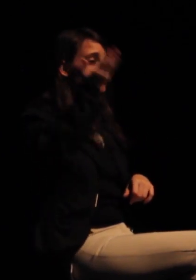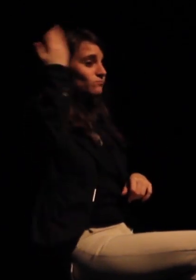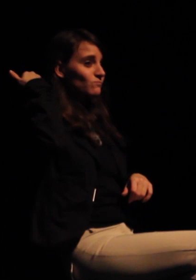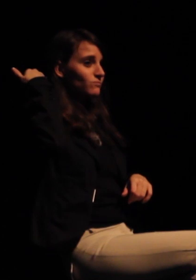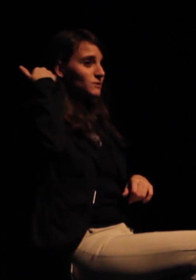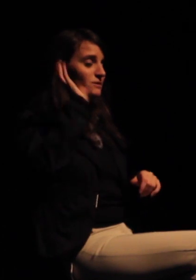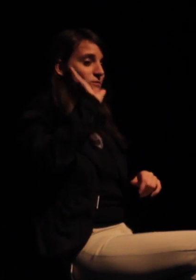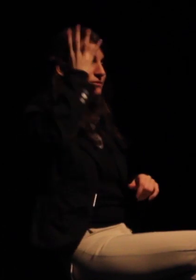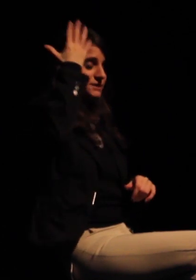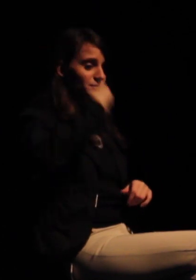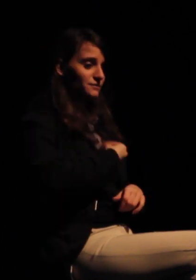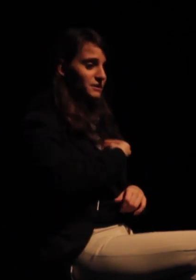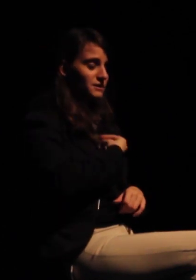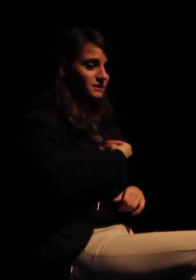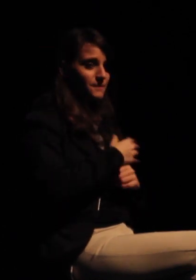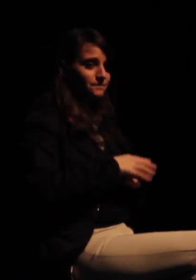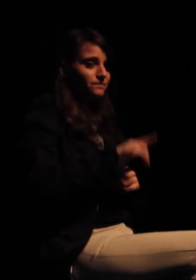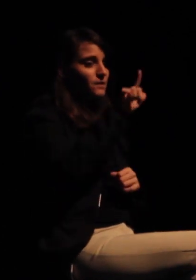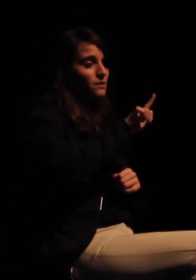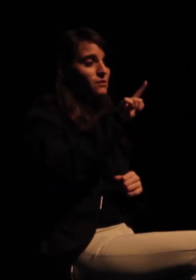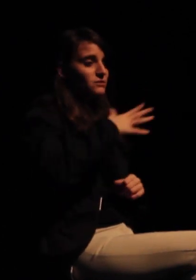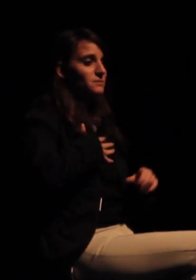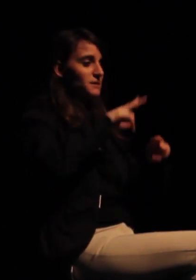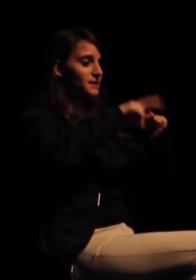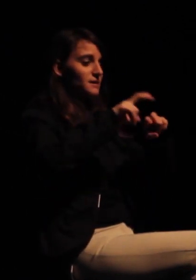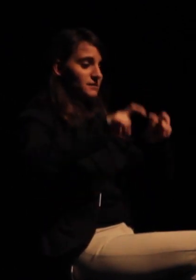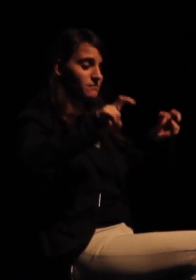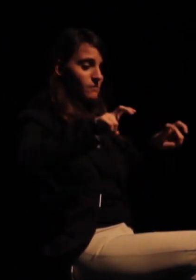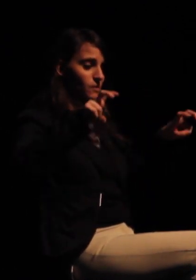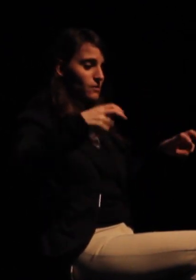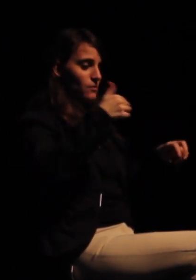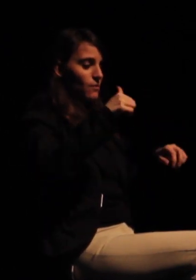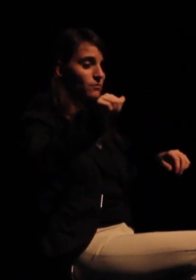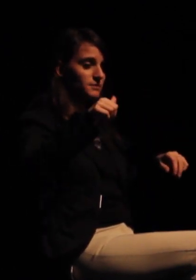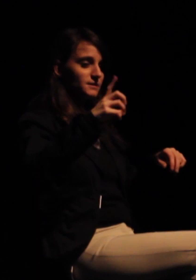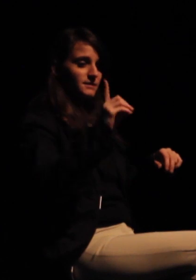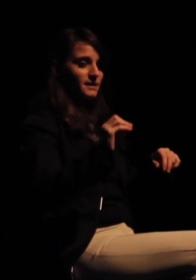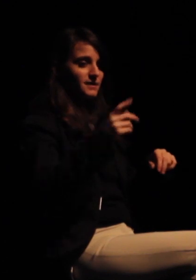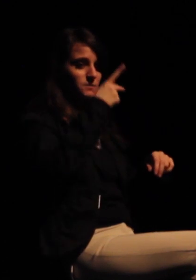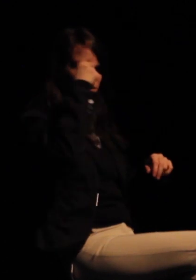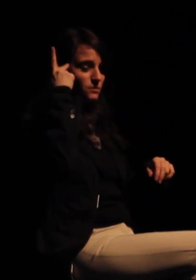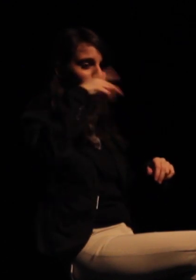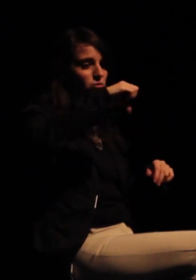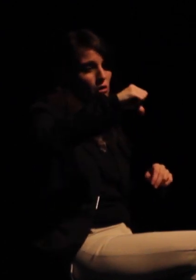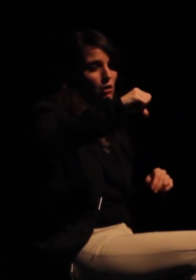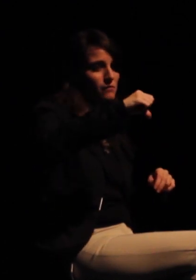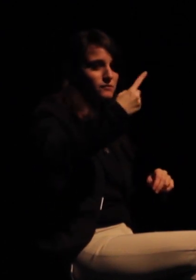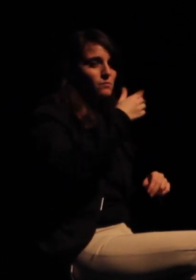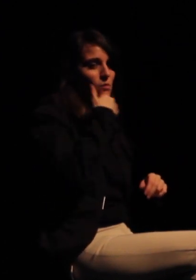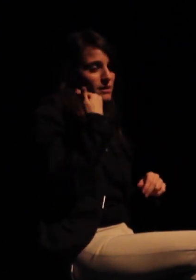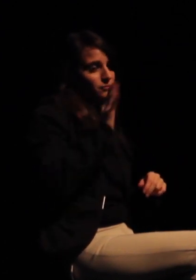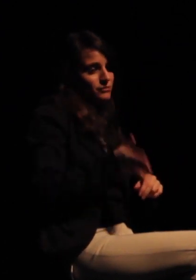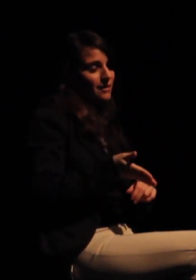Então, claro, na minha cadeira 11 tem 10 pessoas, 9 na verdade, porque um morreu